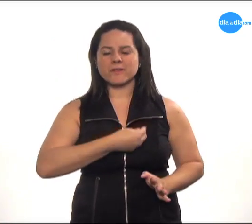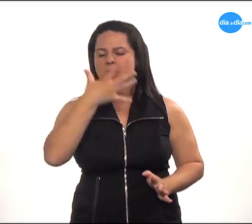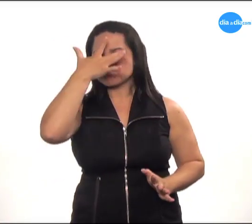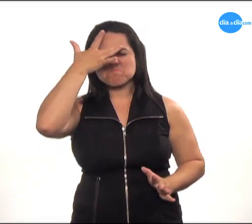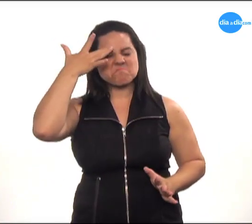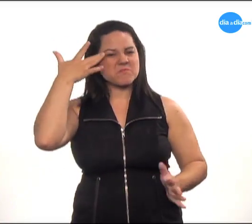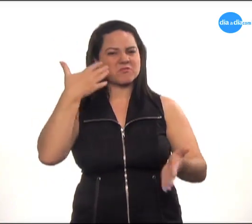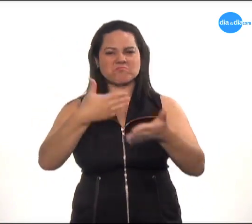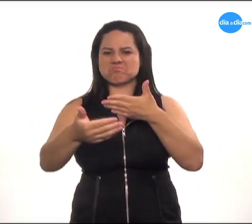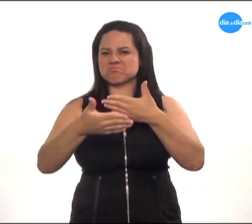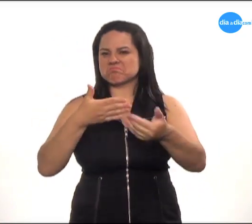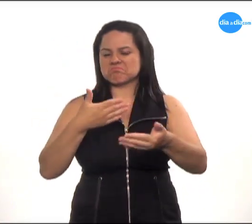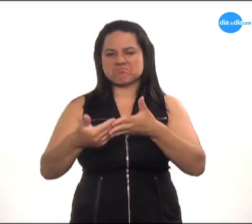ser humano.